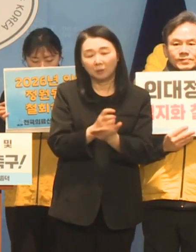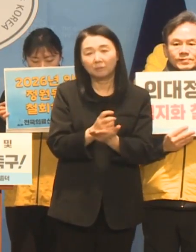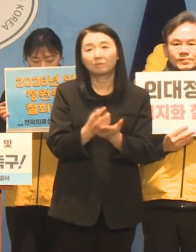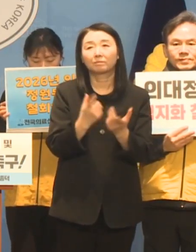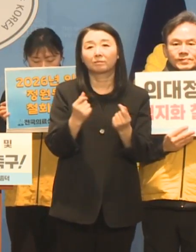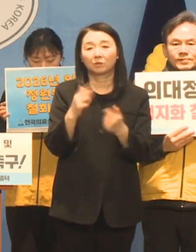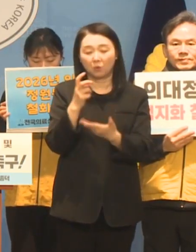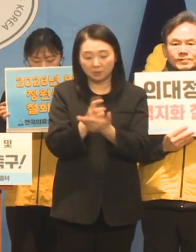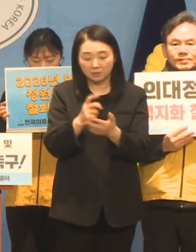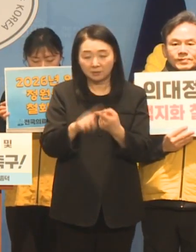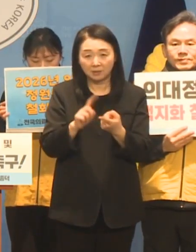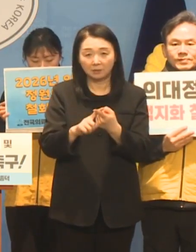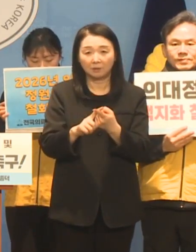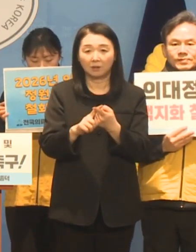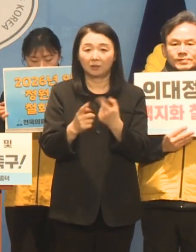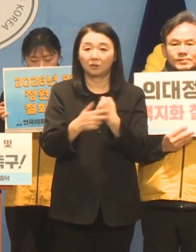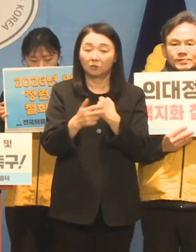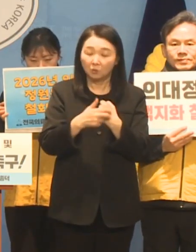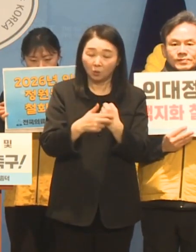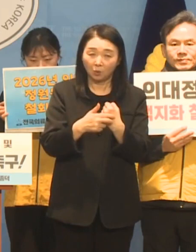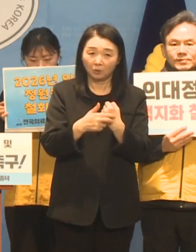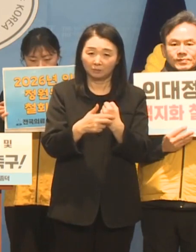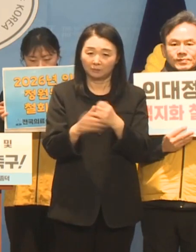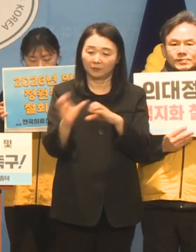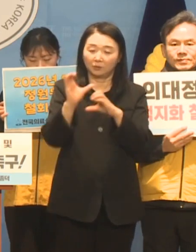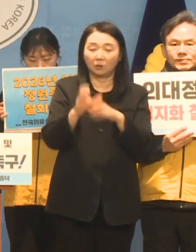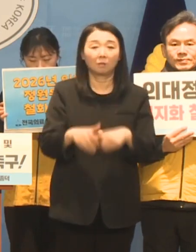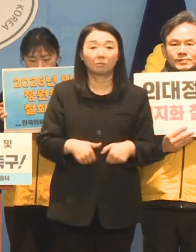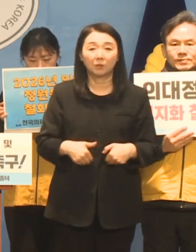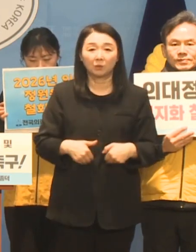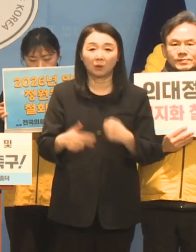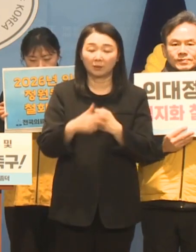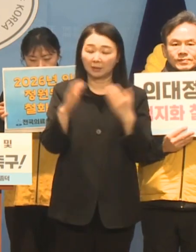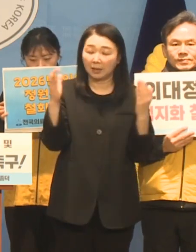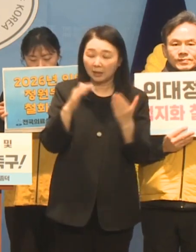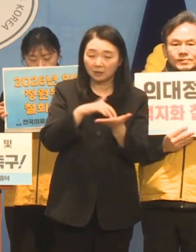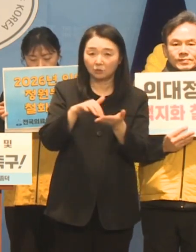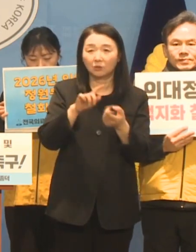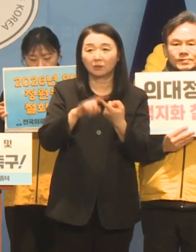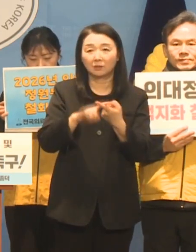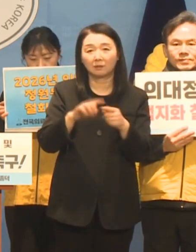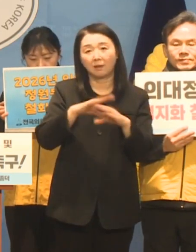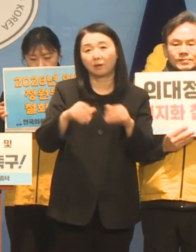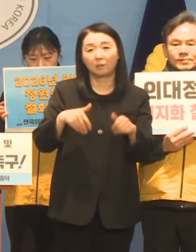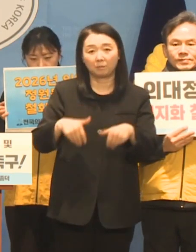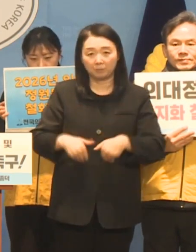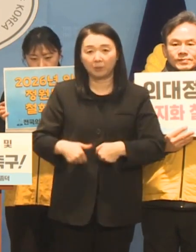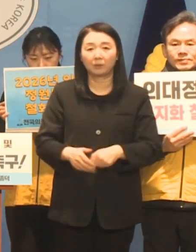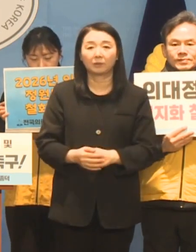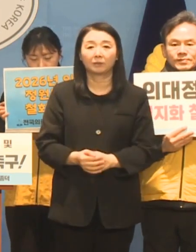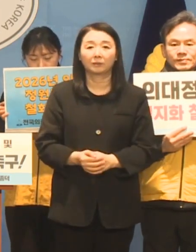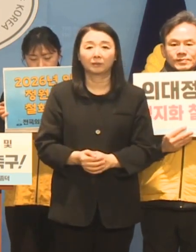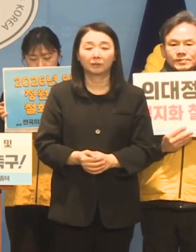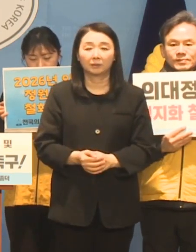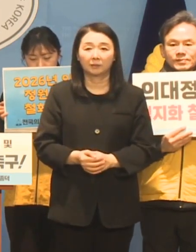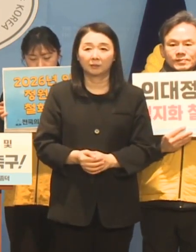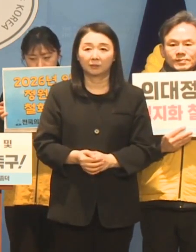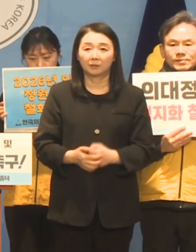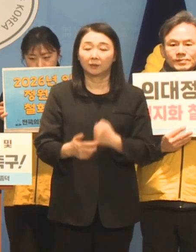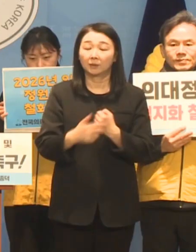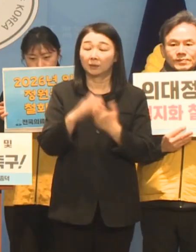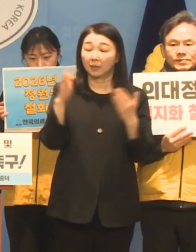의료인력 문제, 의대 증원 문제 저희가 수습해야 된다고 생각합니다. 의대